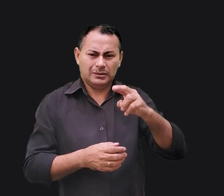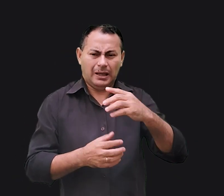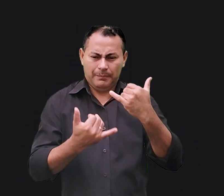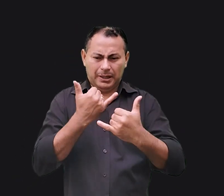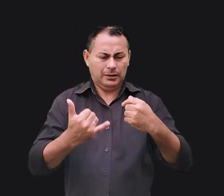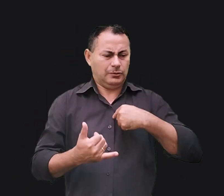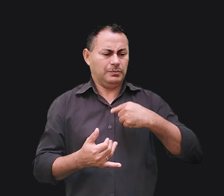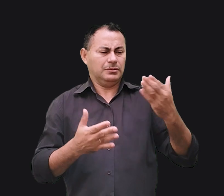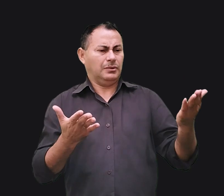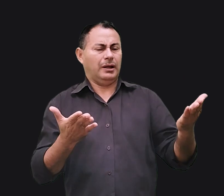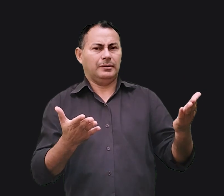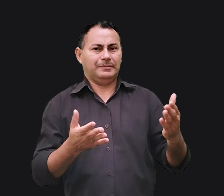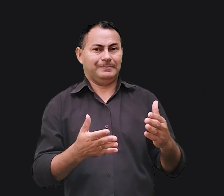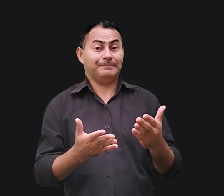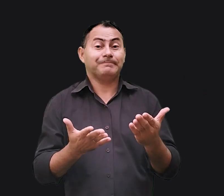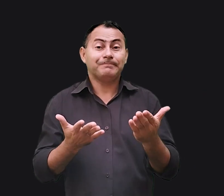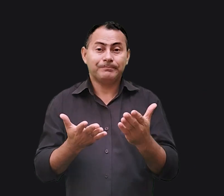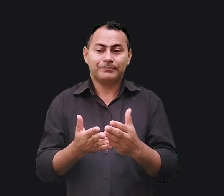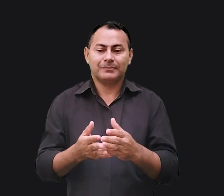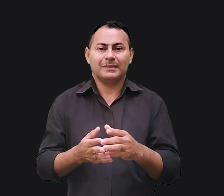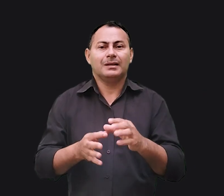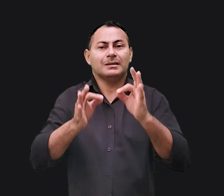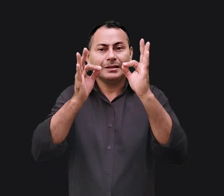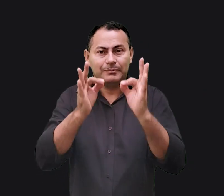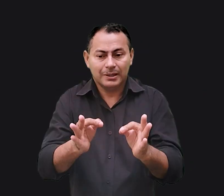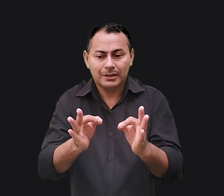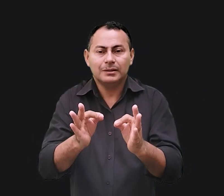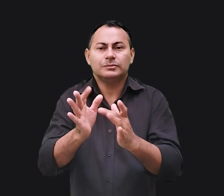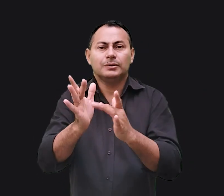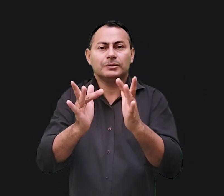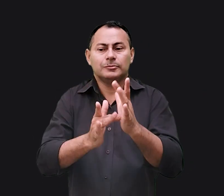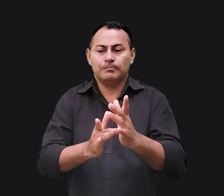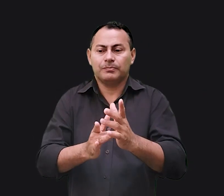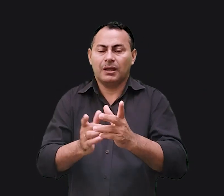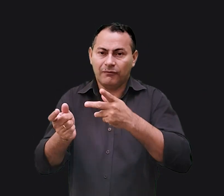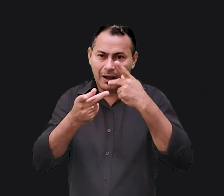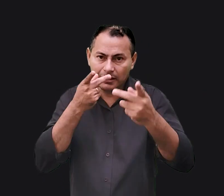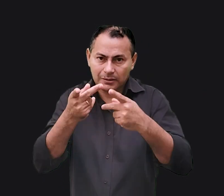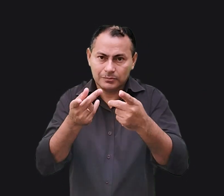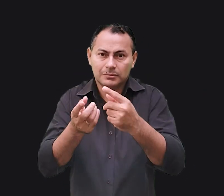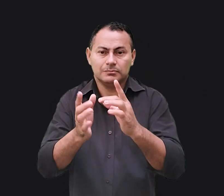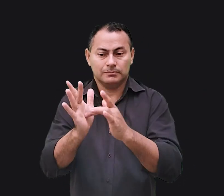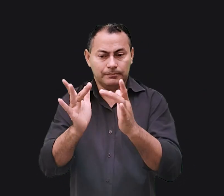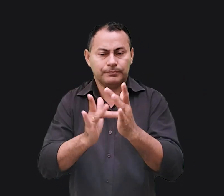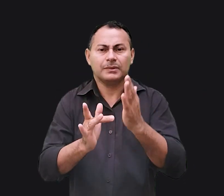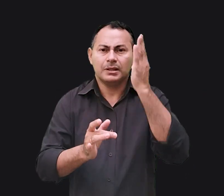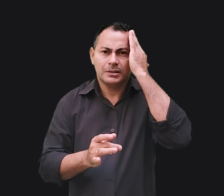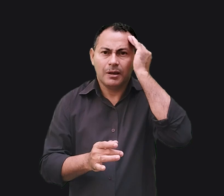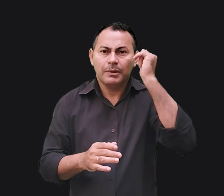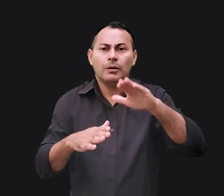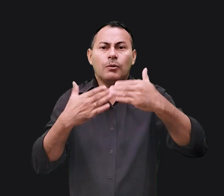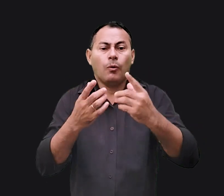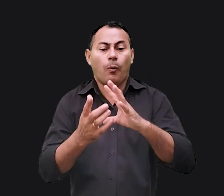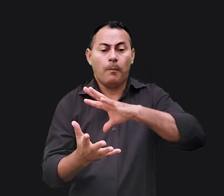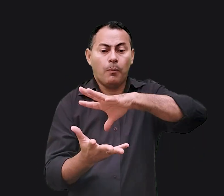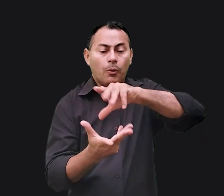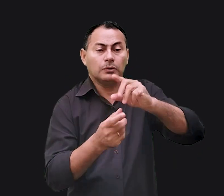brincando, não é? Era exatamente isso que Jesus estava dizendo. Jesus sabia que quando o mundo ouvisse